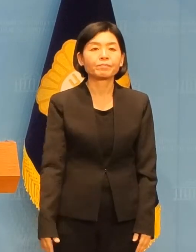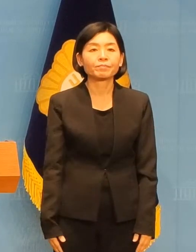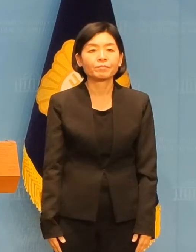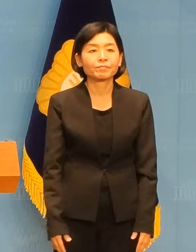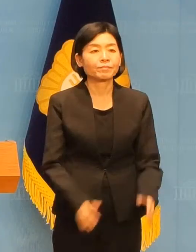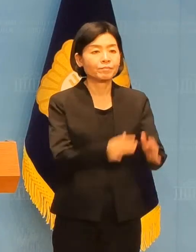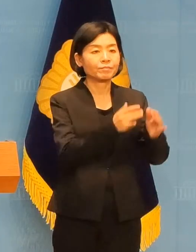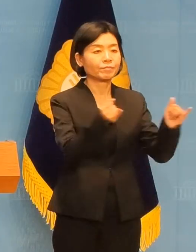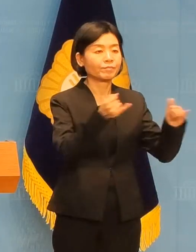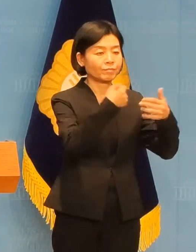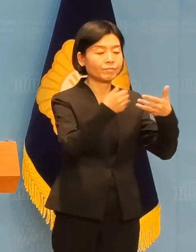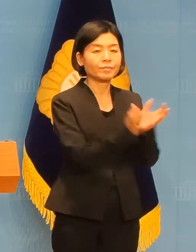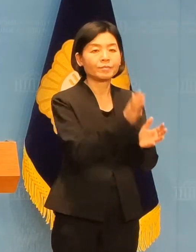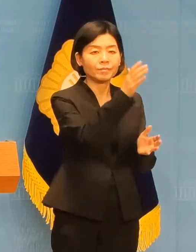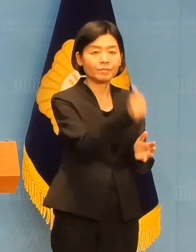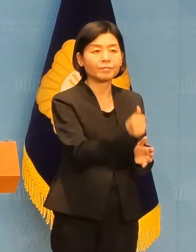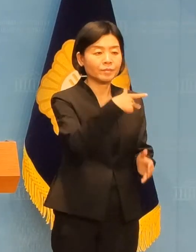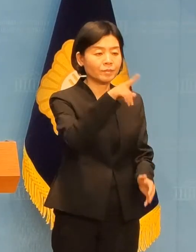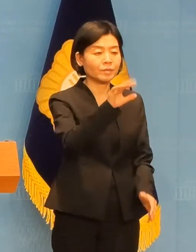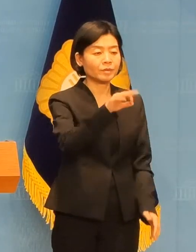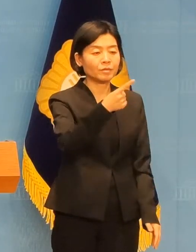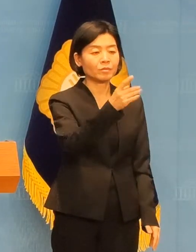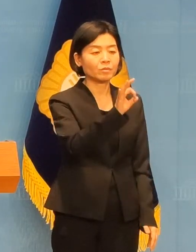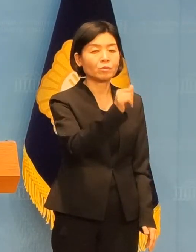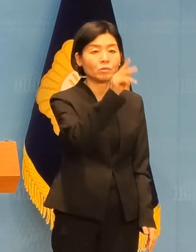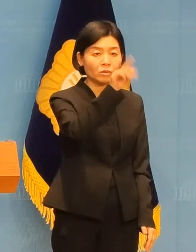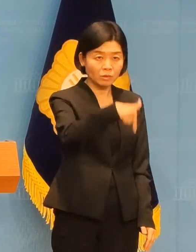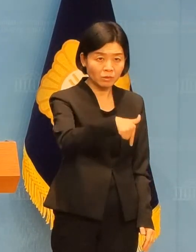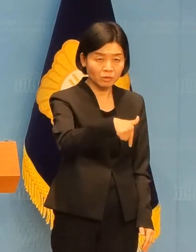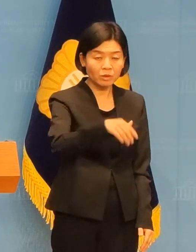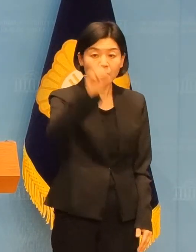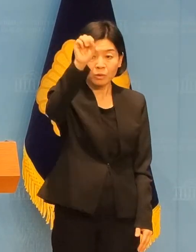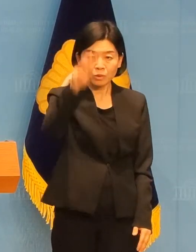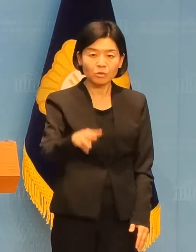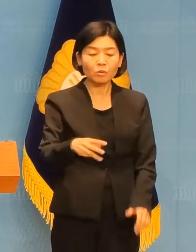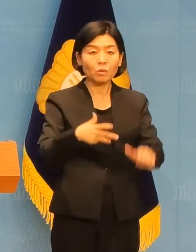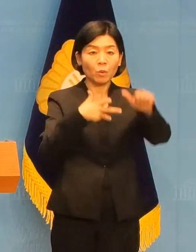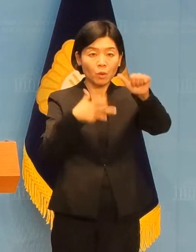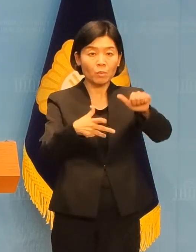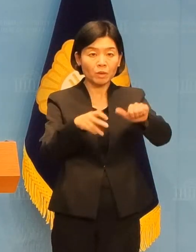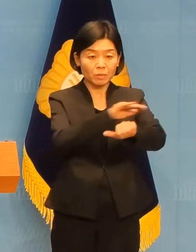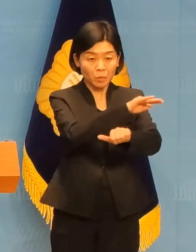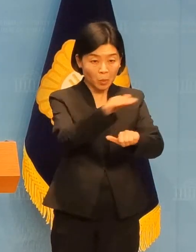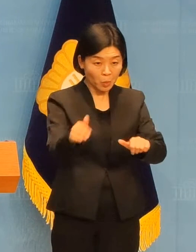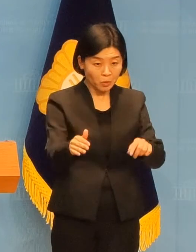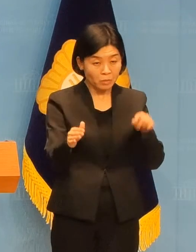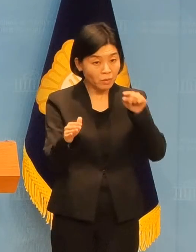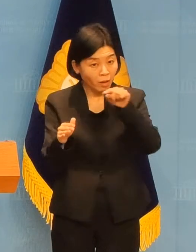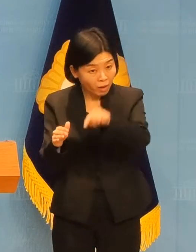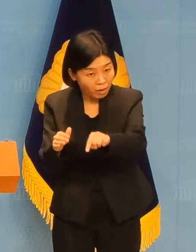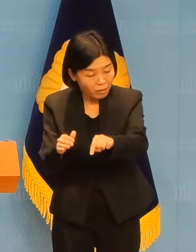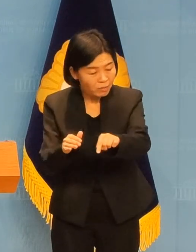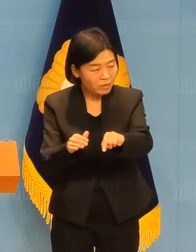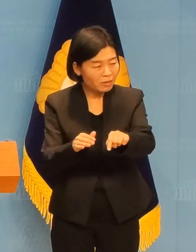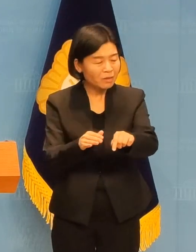장동혁 대표의 5.18 묘지 방문, 진정성 없는 정치 쇼일 뿐입니다.